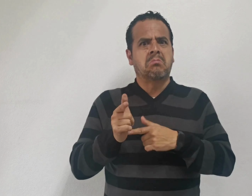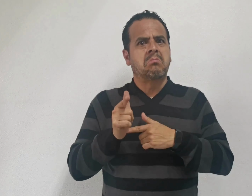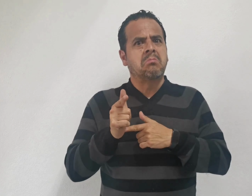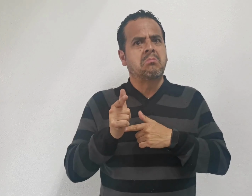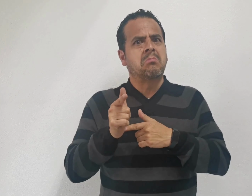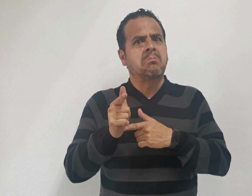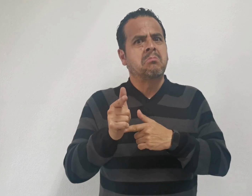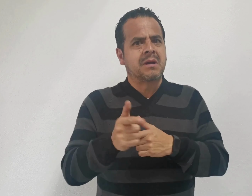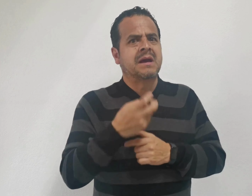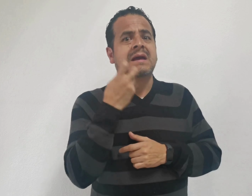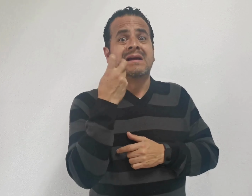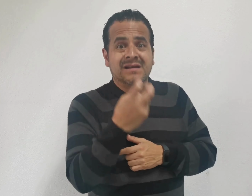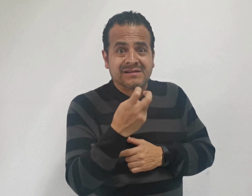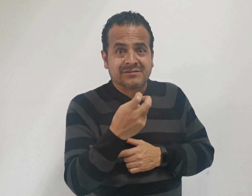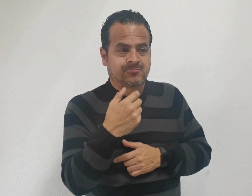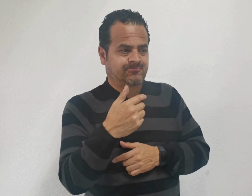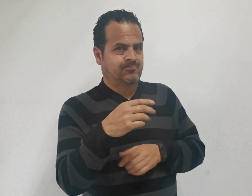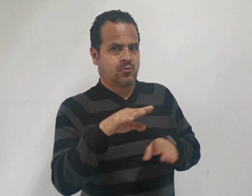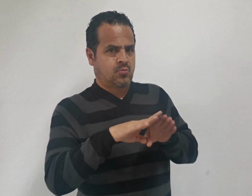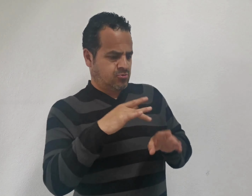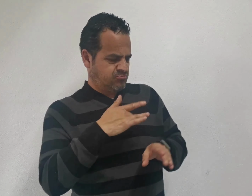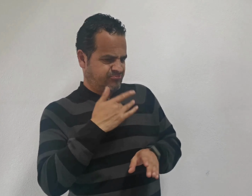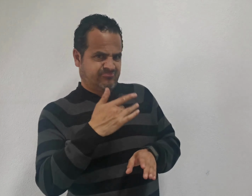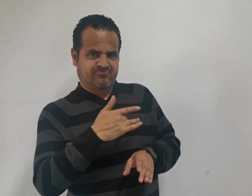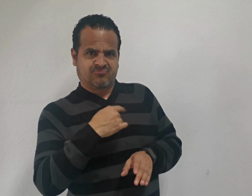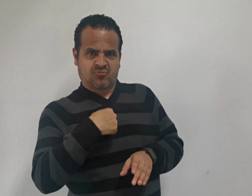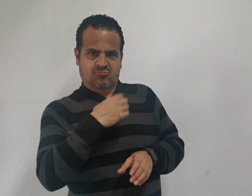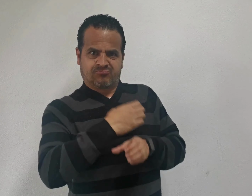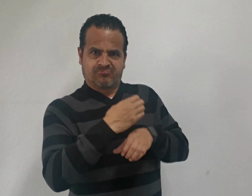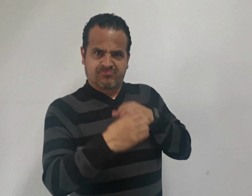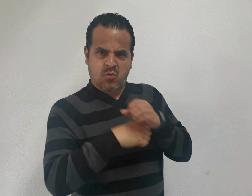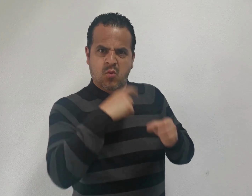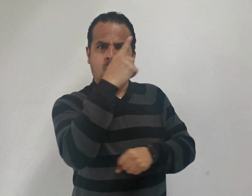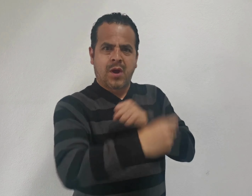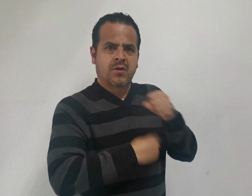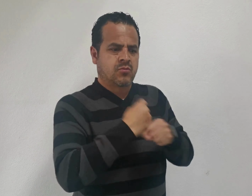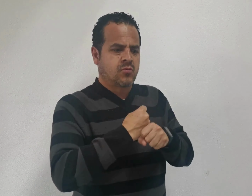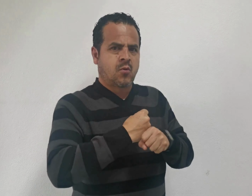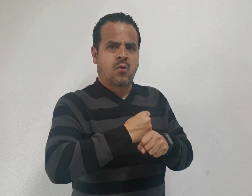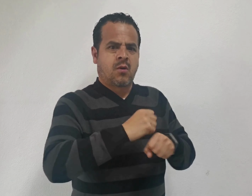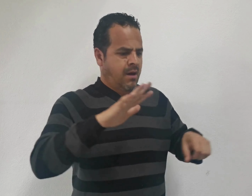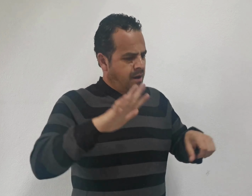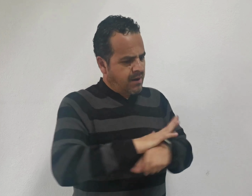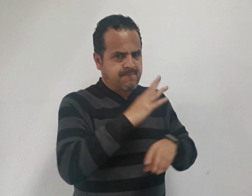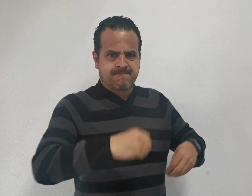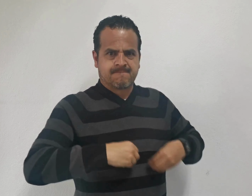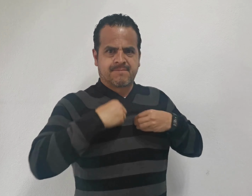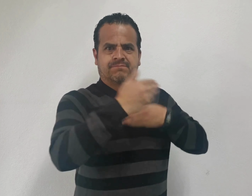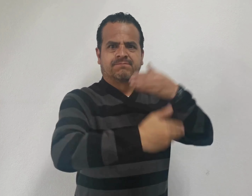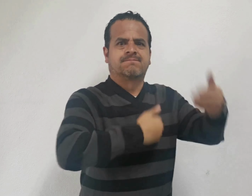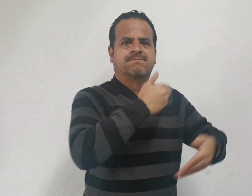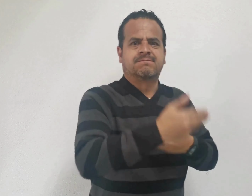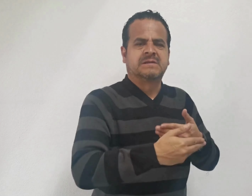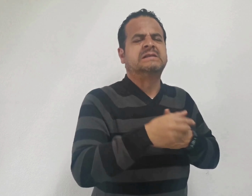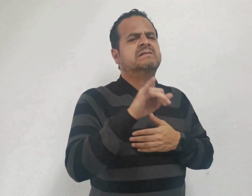no seguimos con el 2024 y aquí sigue y creo que en esta parte yo no he marcado tanto los cierres en mi vida como con el año Aunque sí